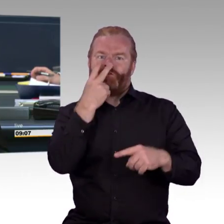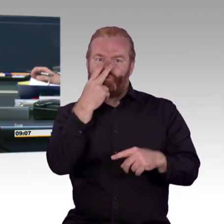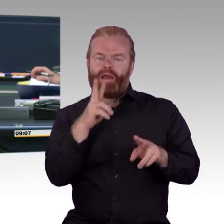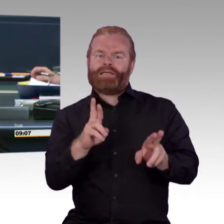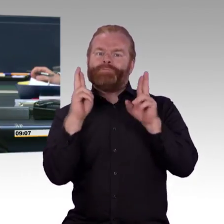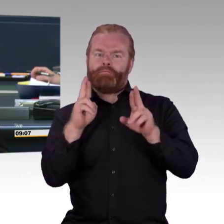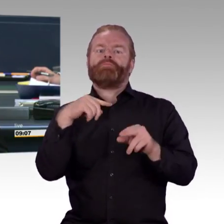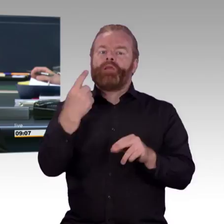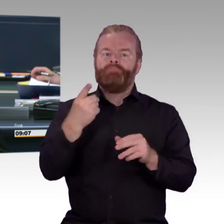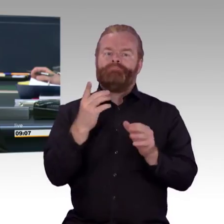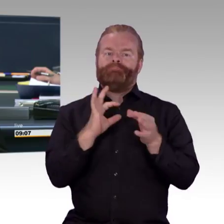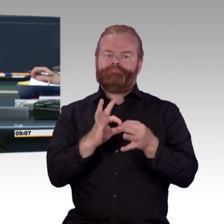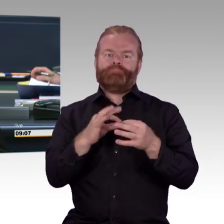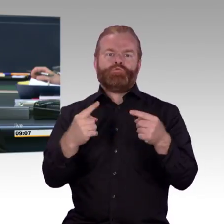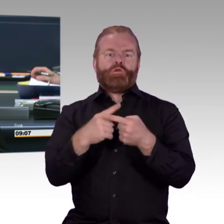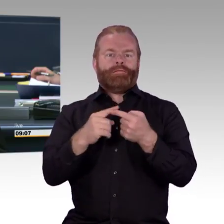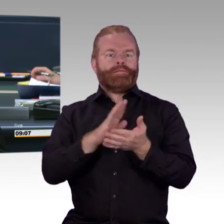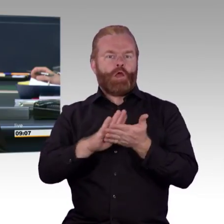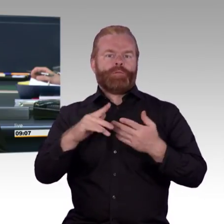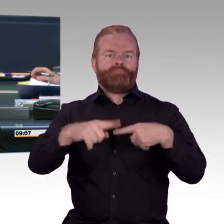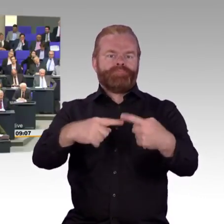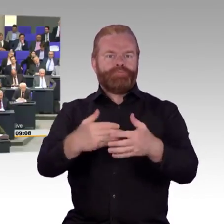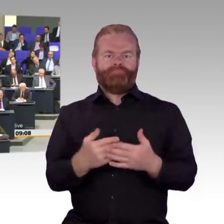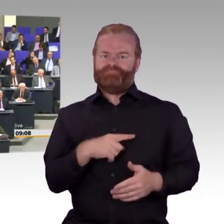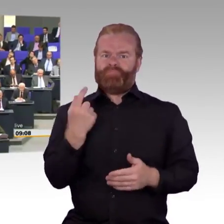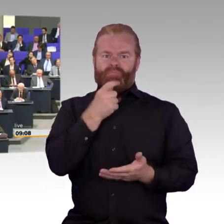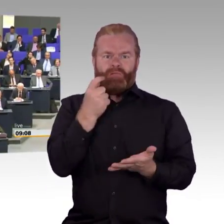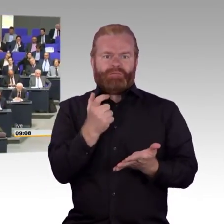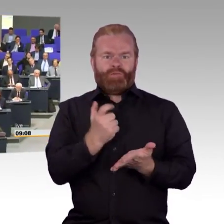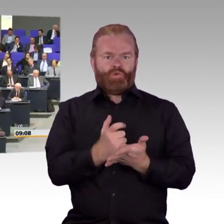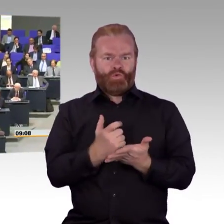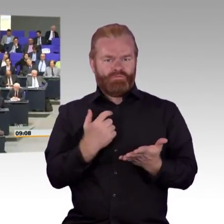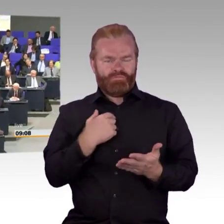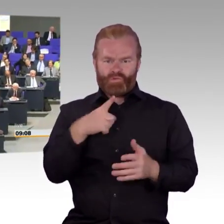zu Hass und einer Eskalation von Gewalt führen kann.